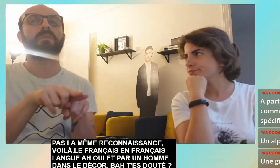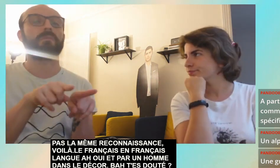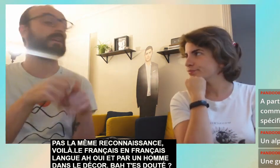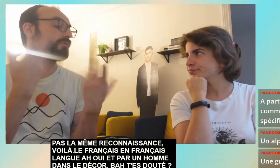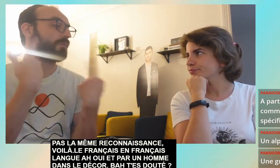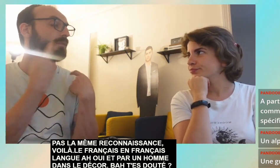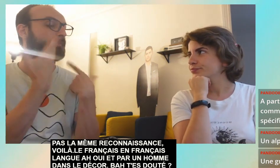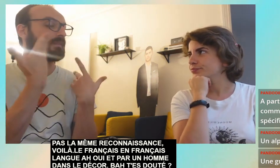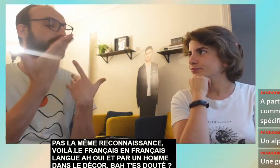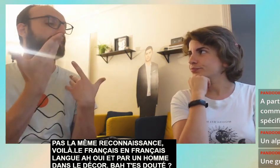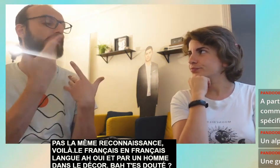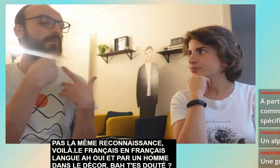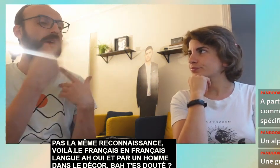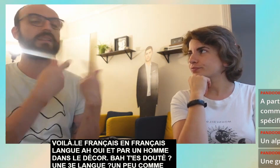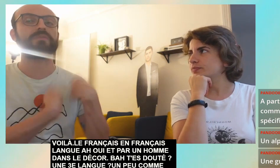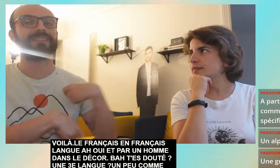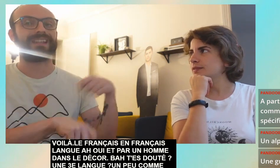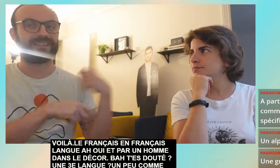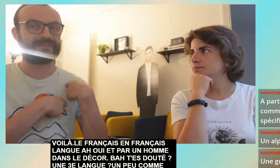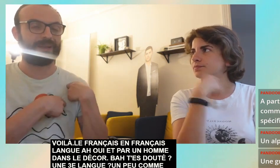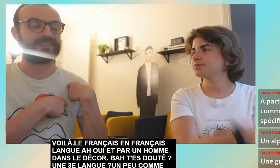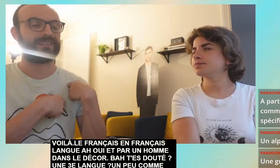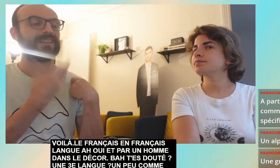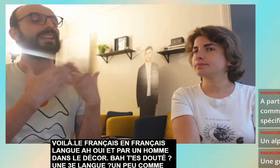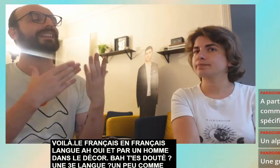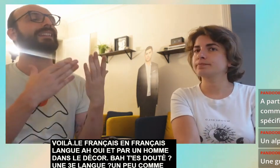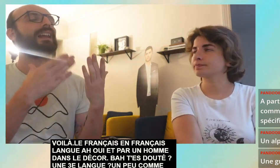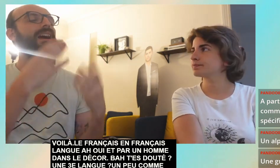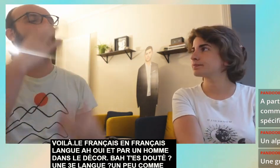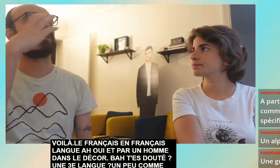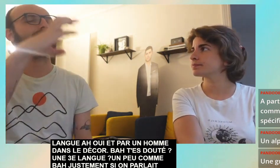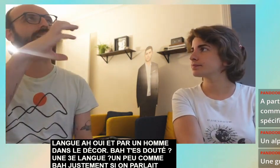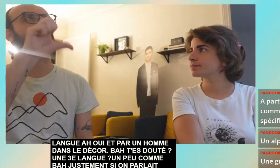bah justement, si on parlait justement, t'as l'Espagne, t'as